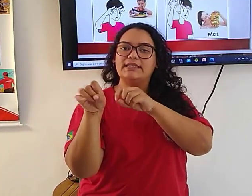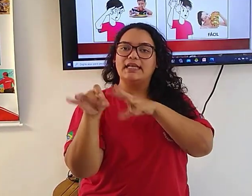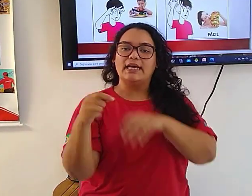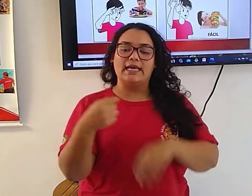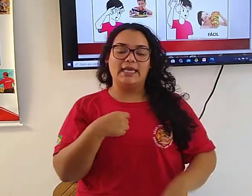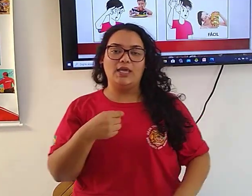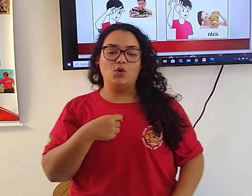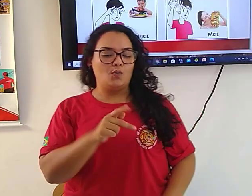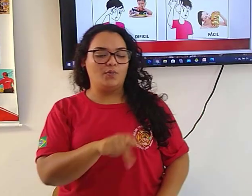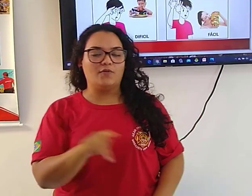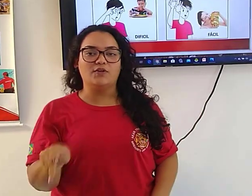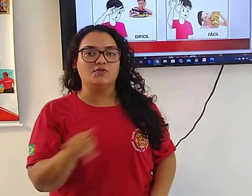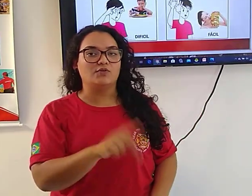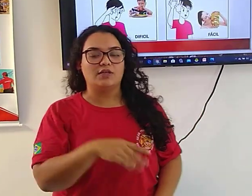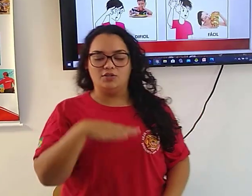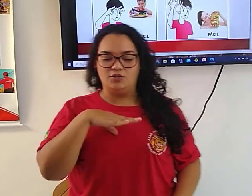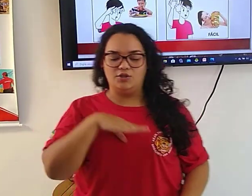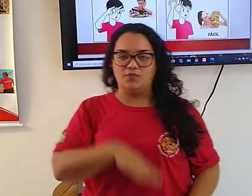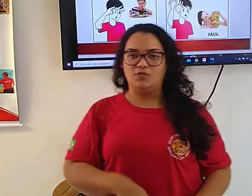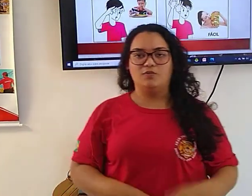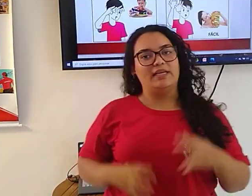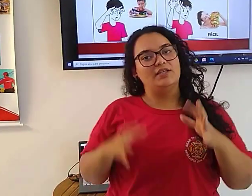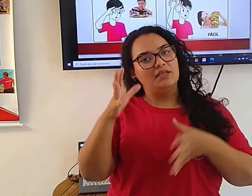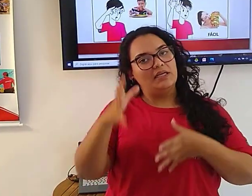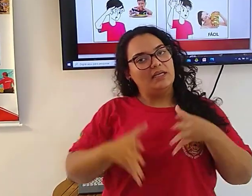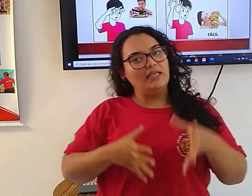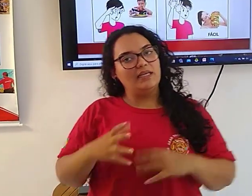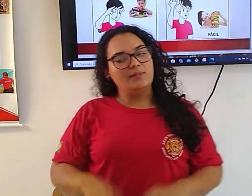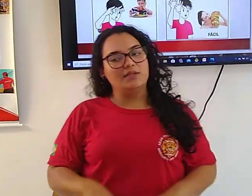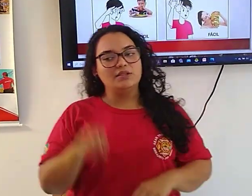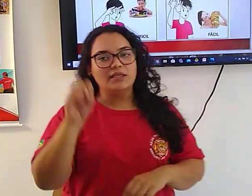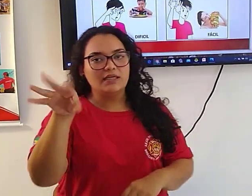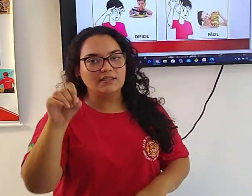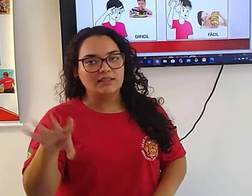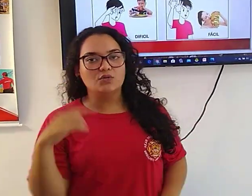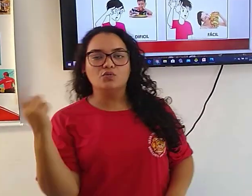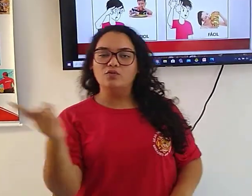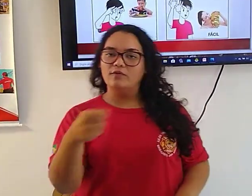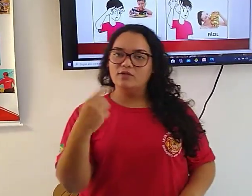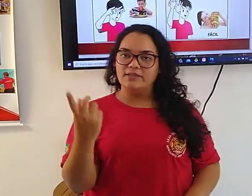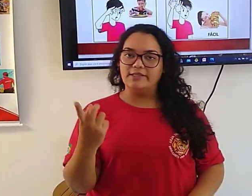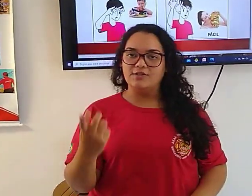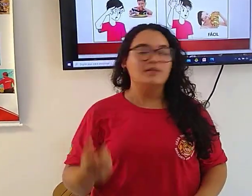ensinar. Eu, professora de português e Libras, ensino vocês.